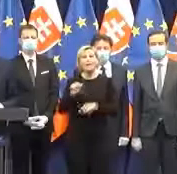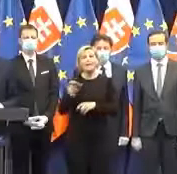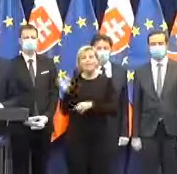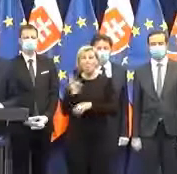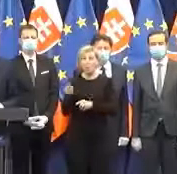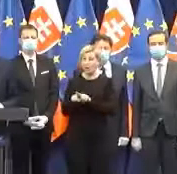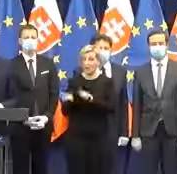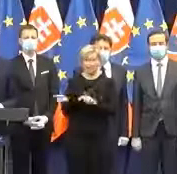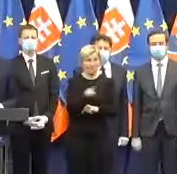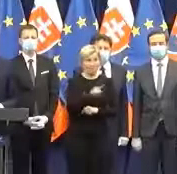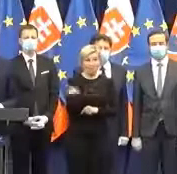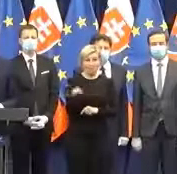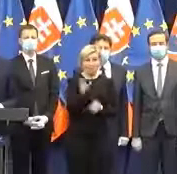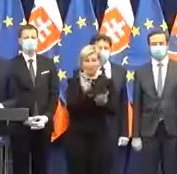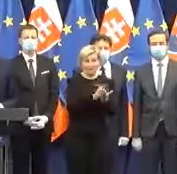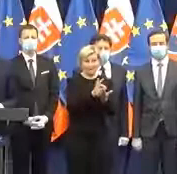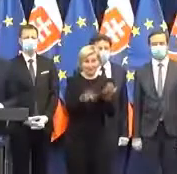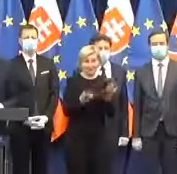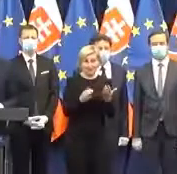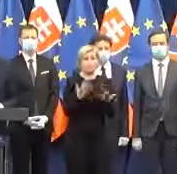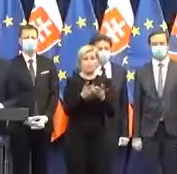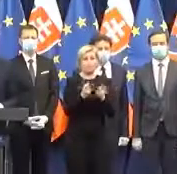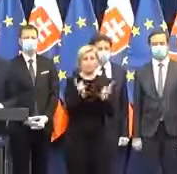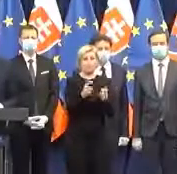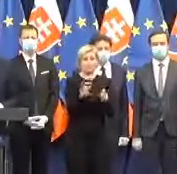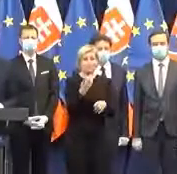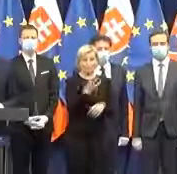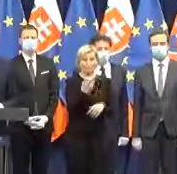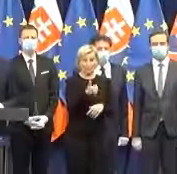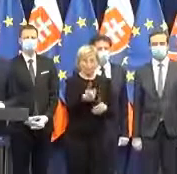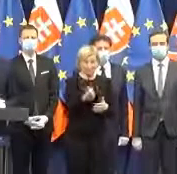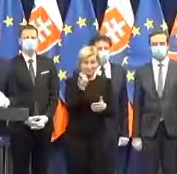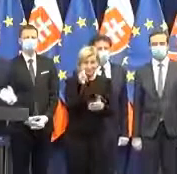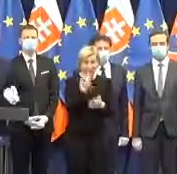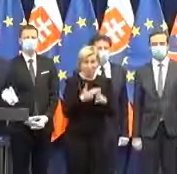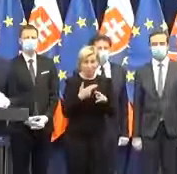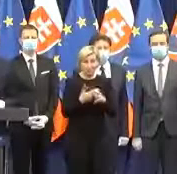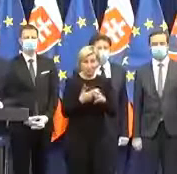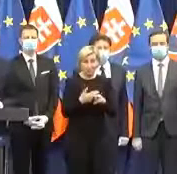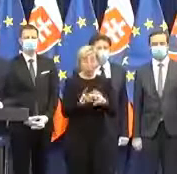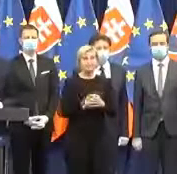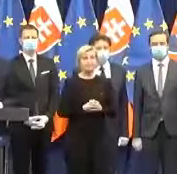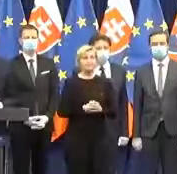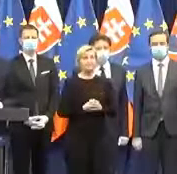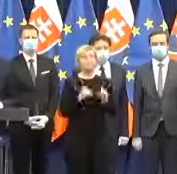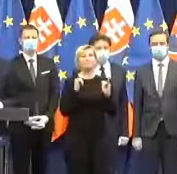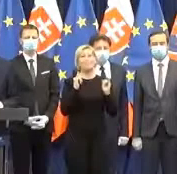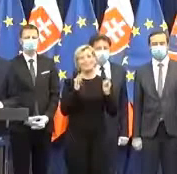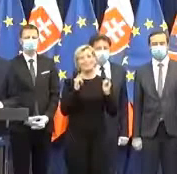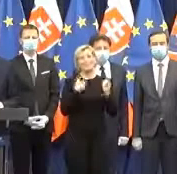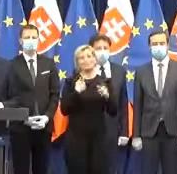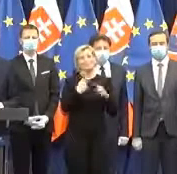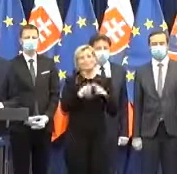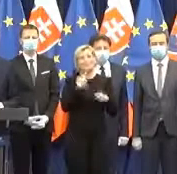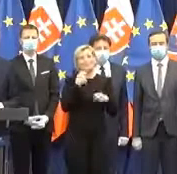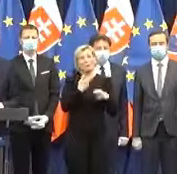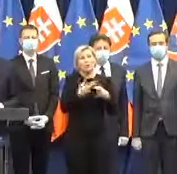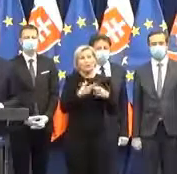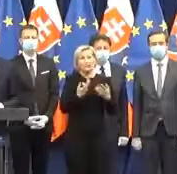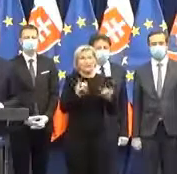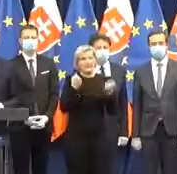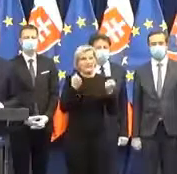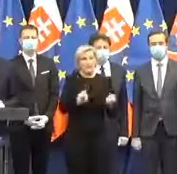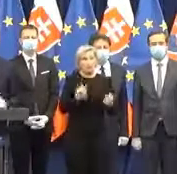Takže neviem vám úplne presne odpovedať na túto otázku, ale áno, vyzerá z prvej štatistiky, že dramaticky menej testujeme